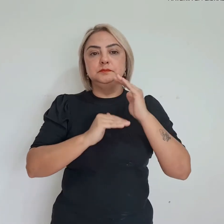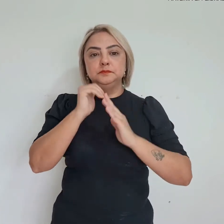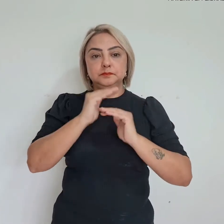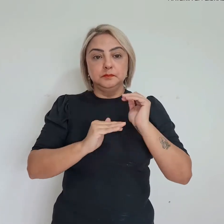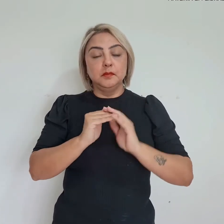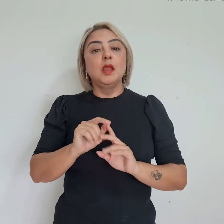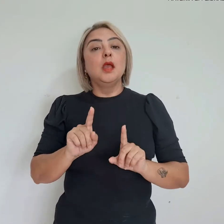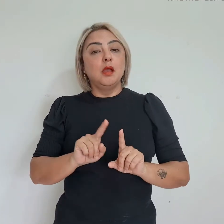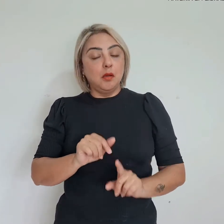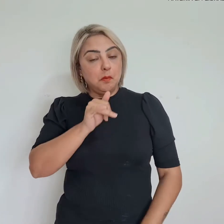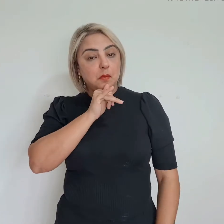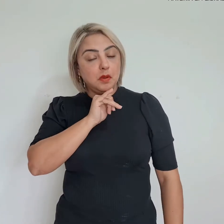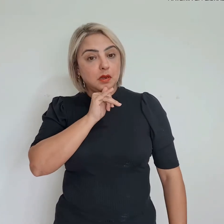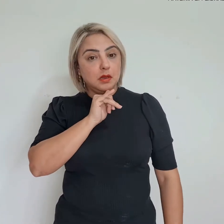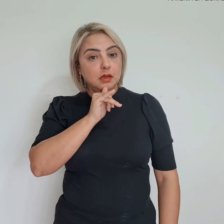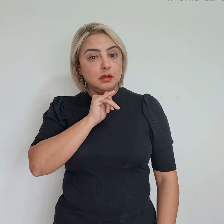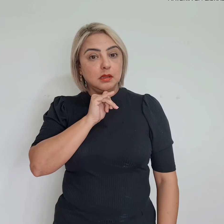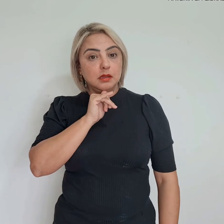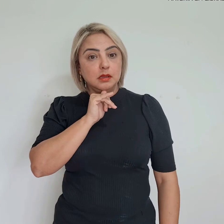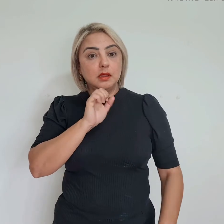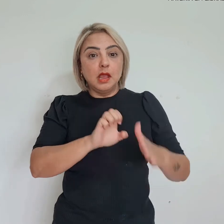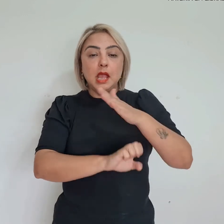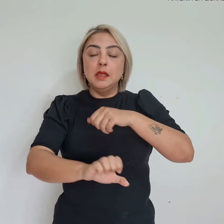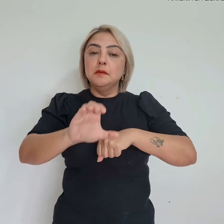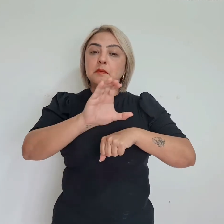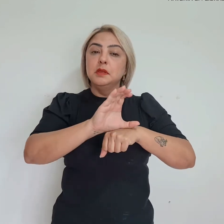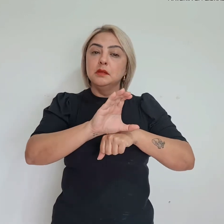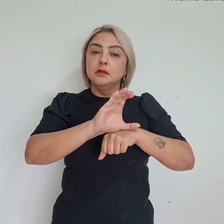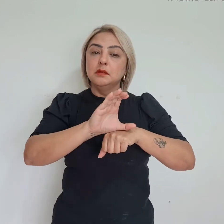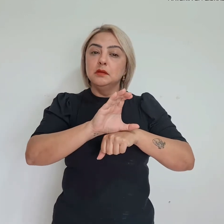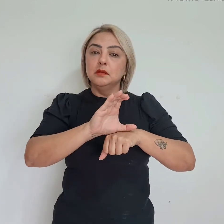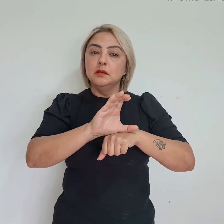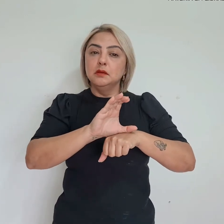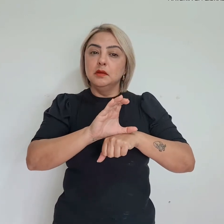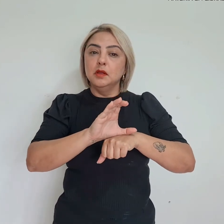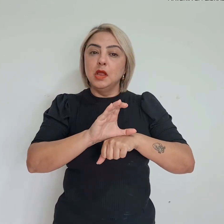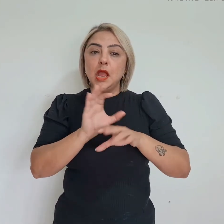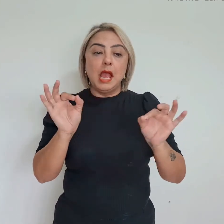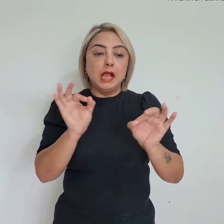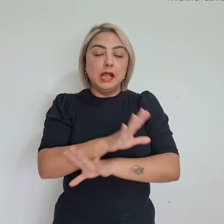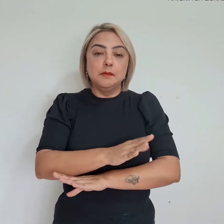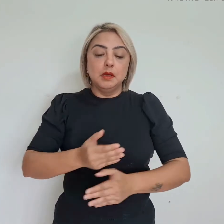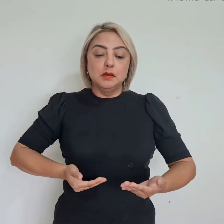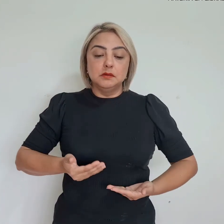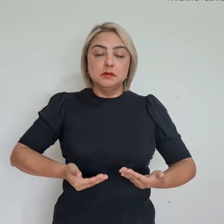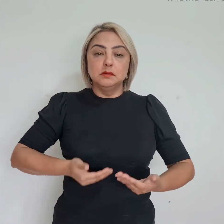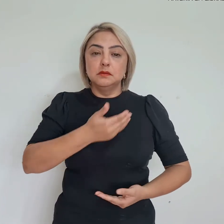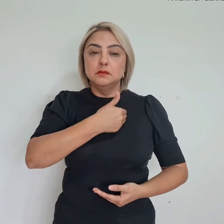profissão, como, por exemplo, a emenda constitucional do fim dos serviços